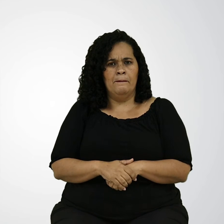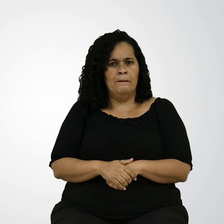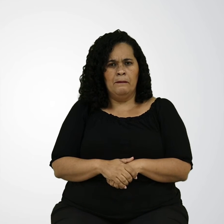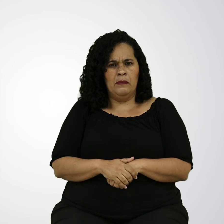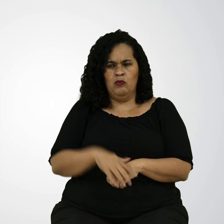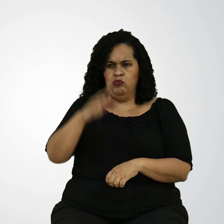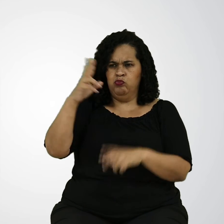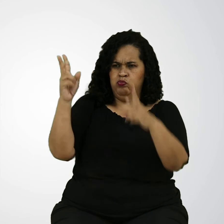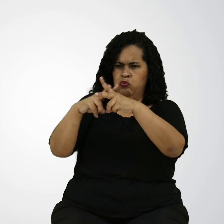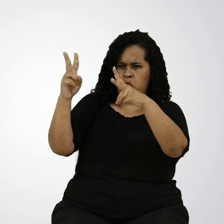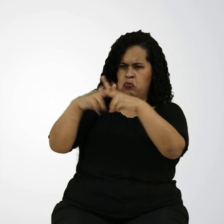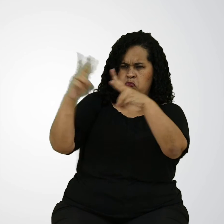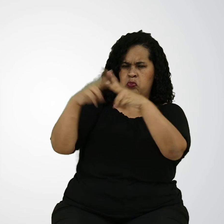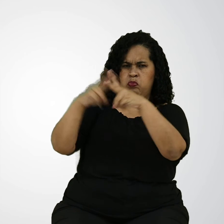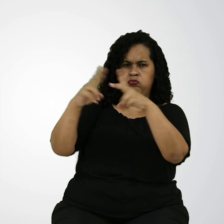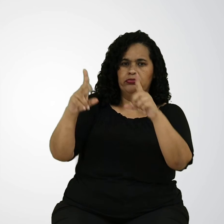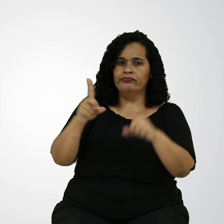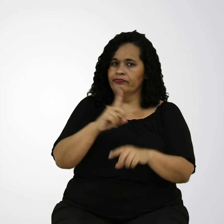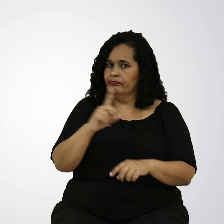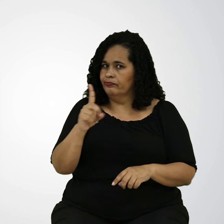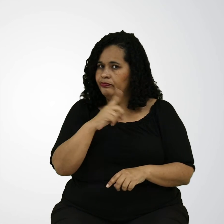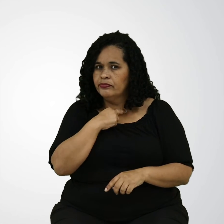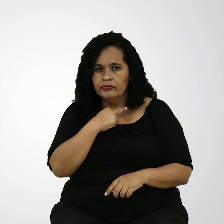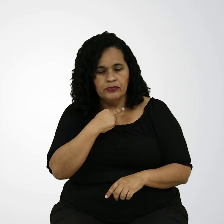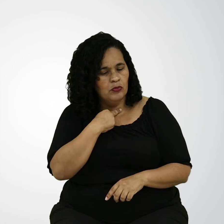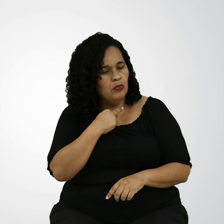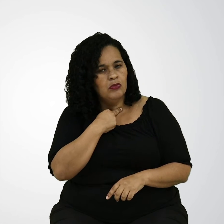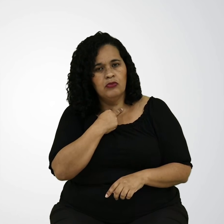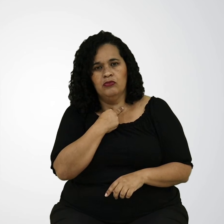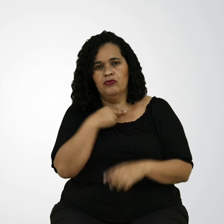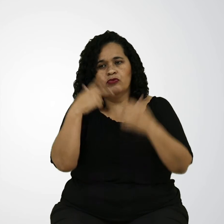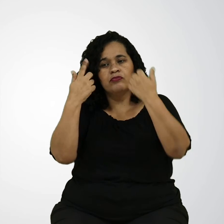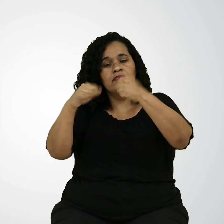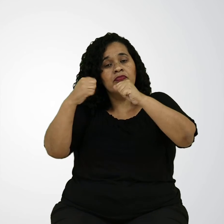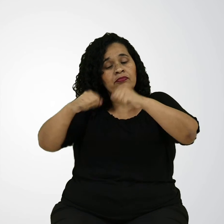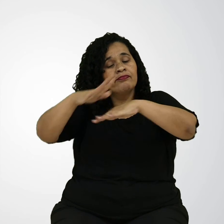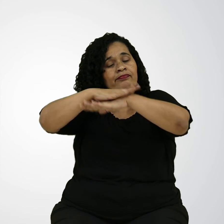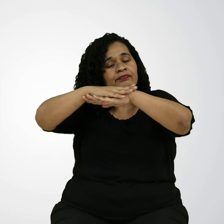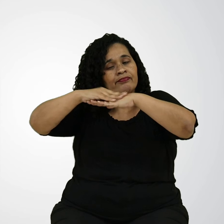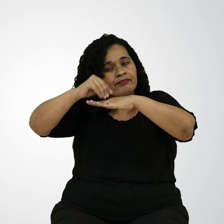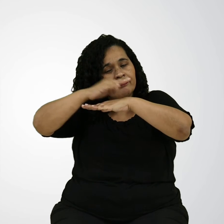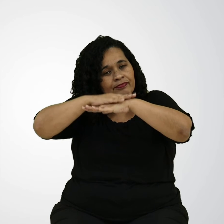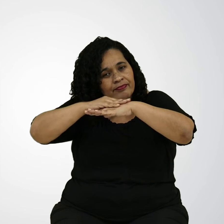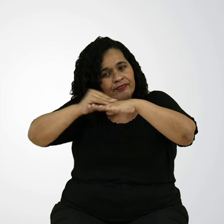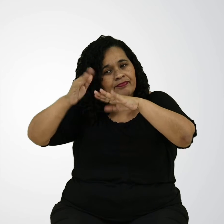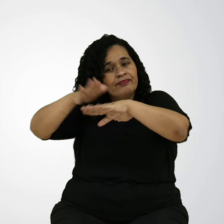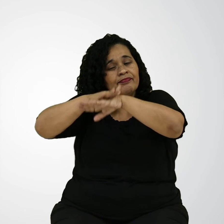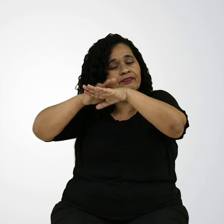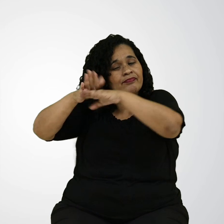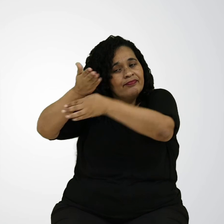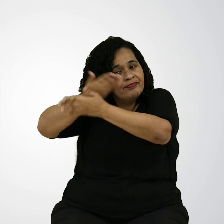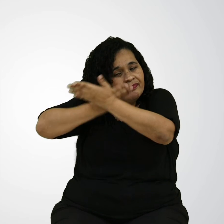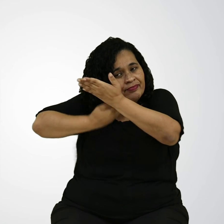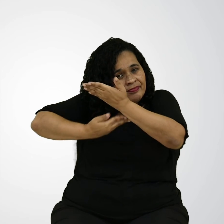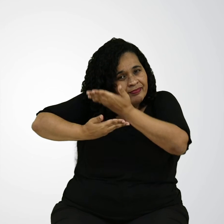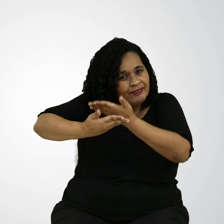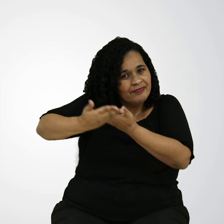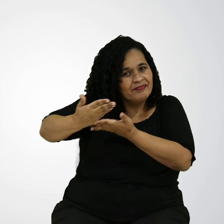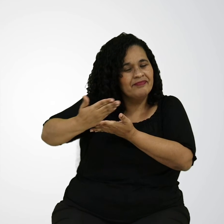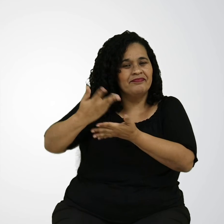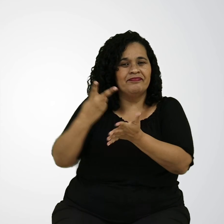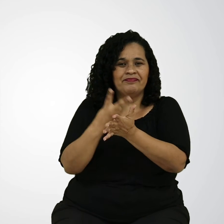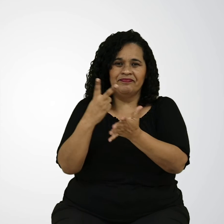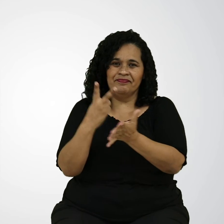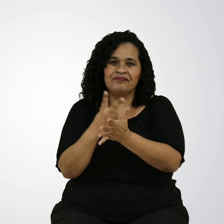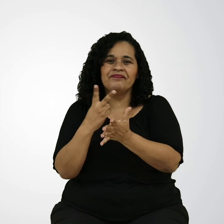Não pode nem explodir de vez em quando, tem que ser sempre controlado. É o nosso desafio. E a ideia do sal assim, para quem